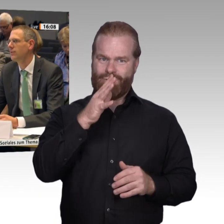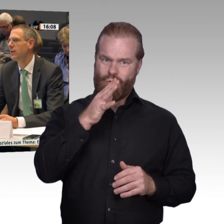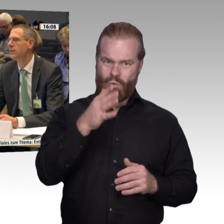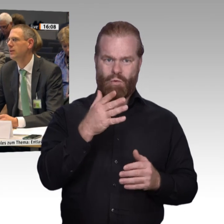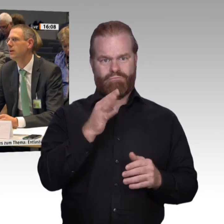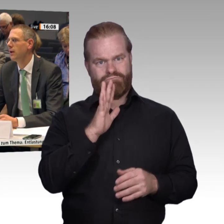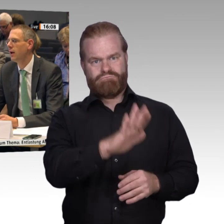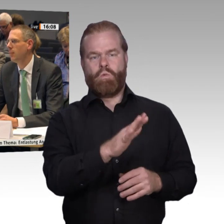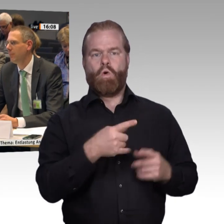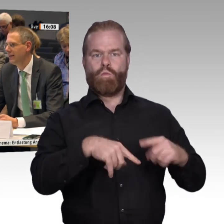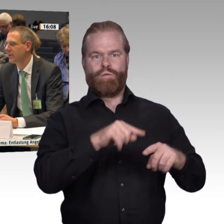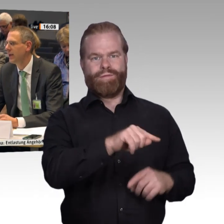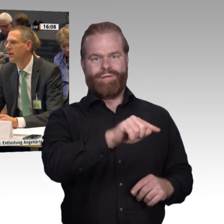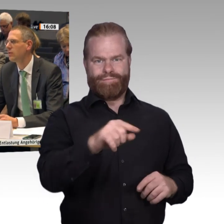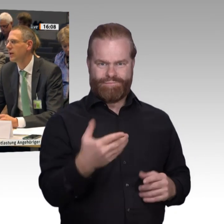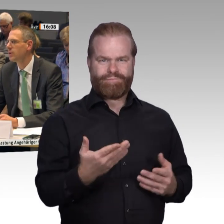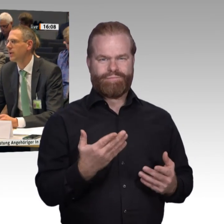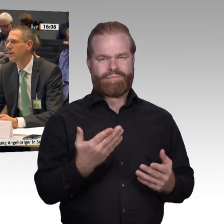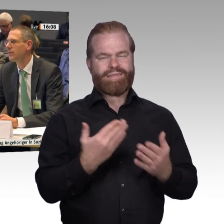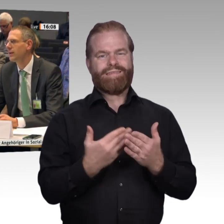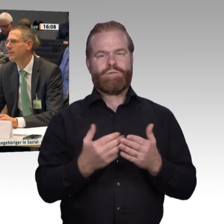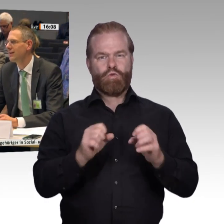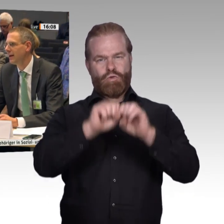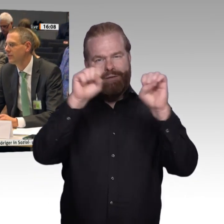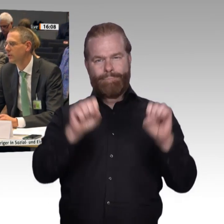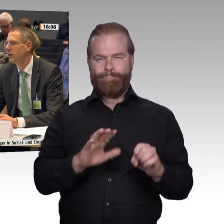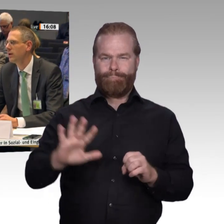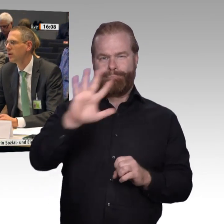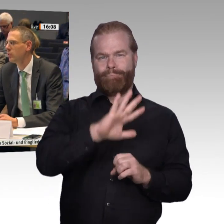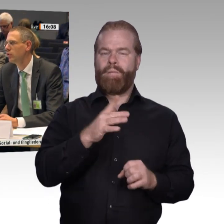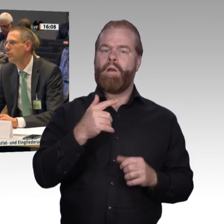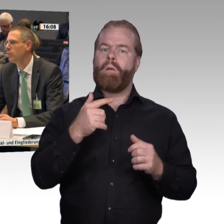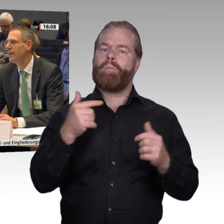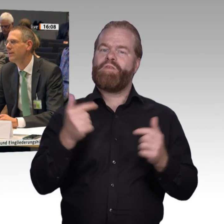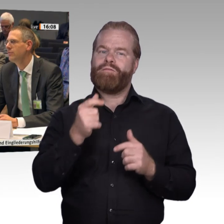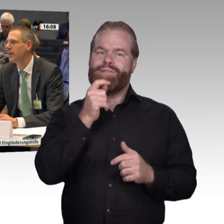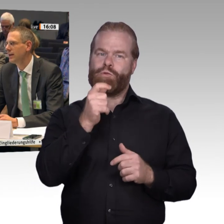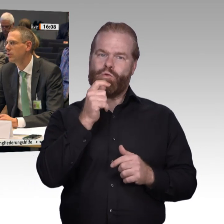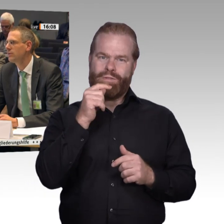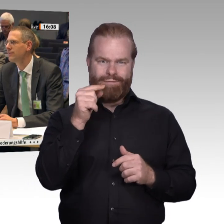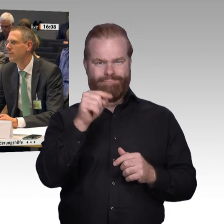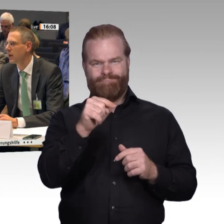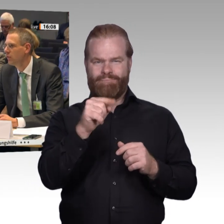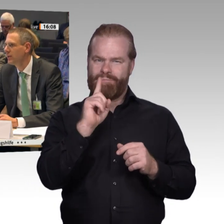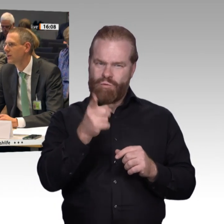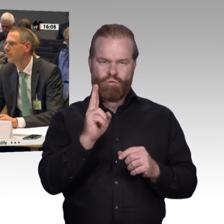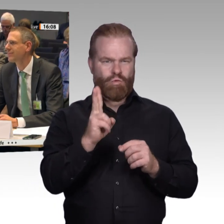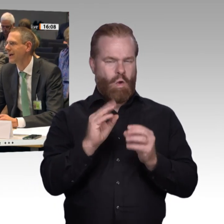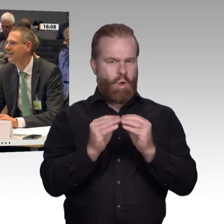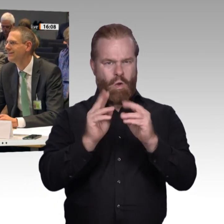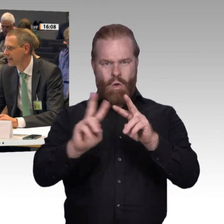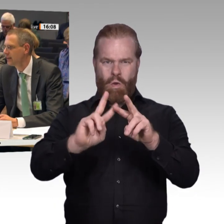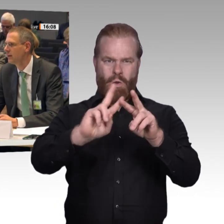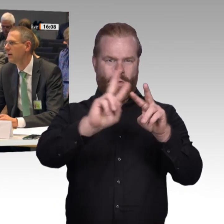auf der einen Seite die Beiträge und habe auf der anderen Seite die Leistungen und muss mir überlegen, wie die Rechnung insgesamt aufgeht. Da